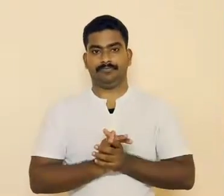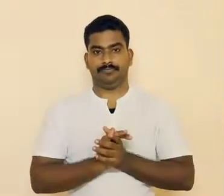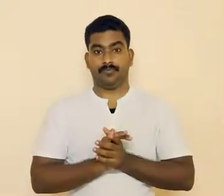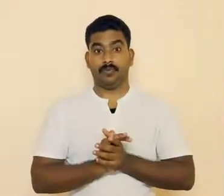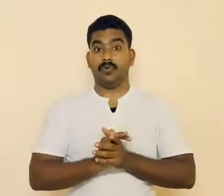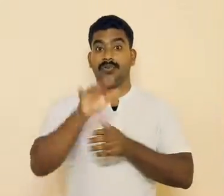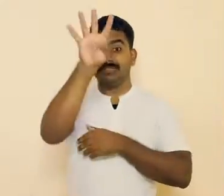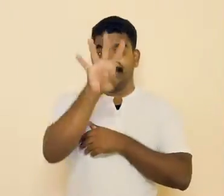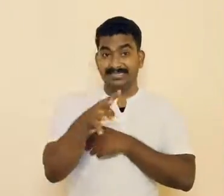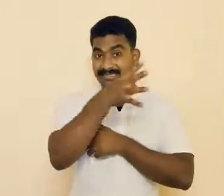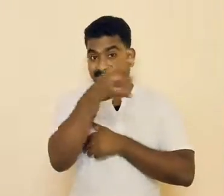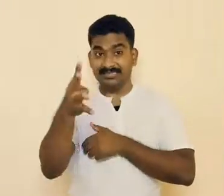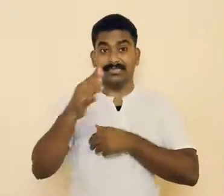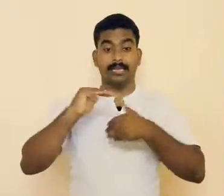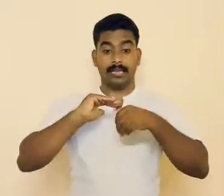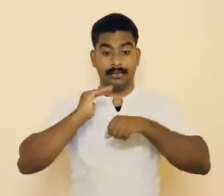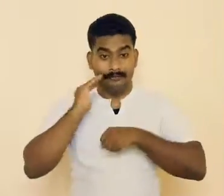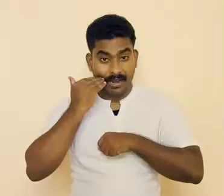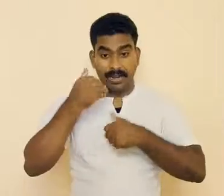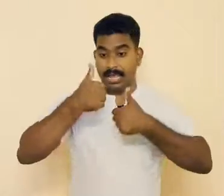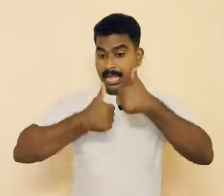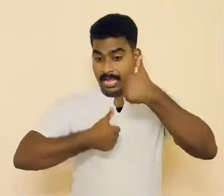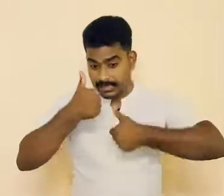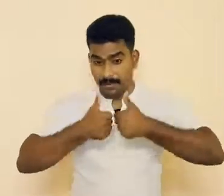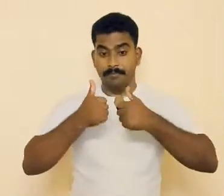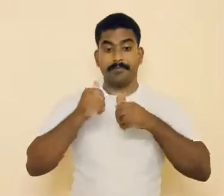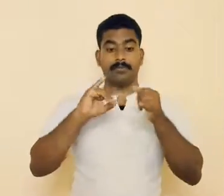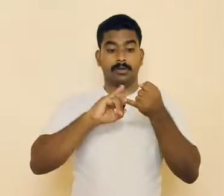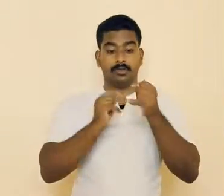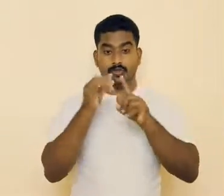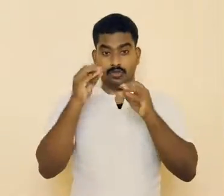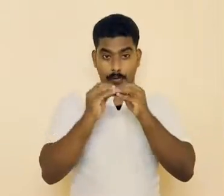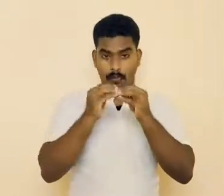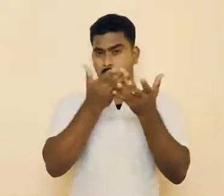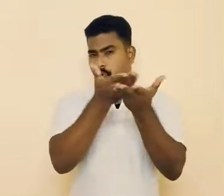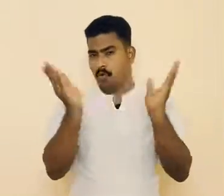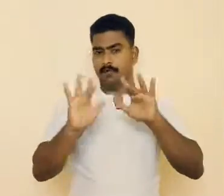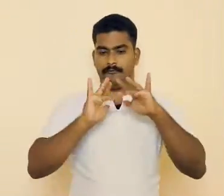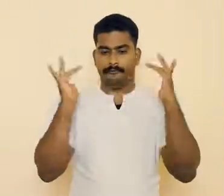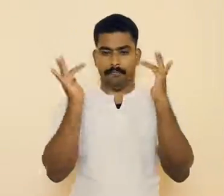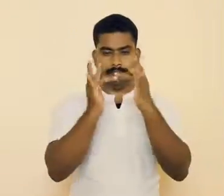വിശദമായ പരീക്ഷാ ടൈം ടേബിൾ ICSEയുടെ വെബ്സൈറ്റിൽ പ്രസിദ്ധീകരിച്ചിട്ടുണ്ട്.